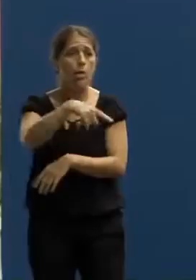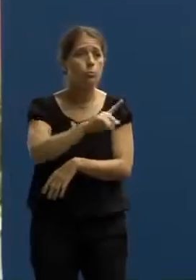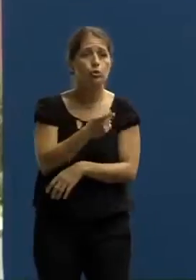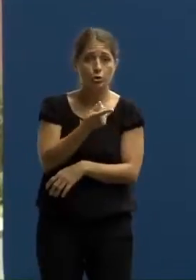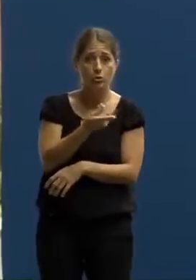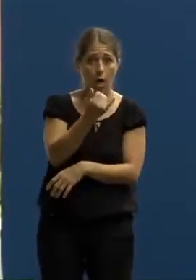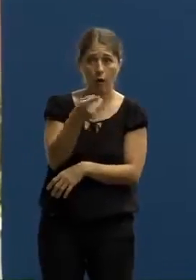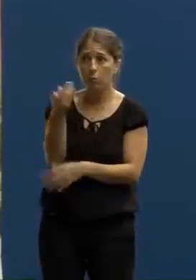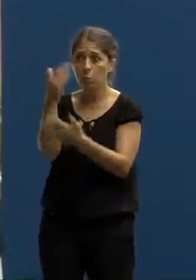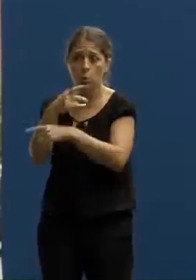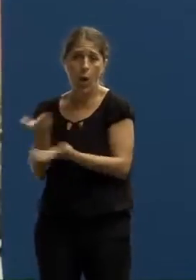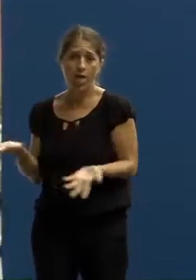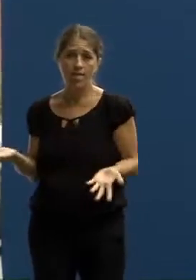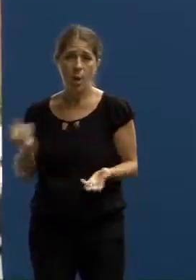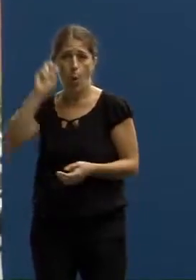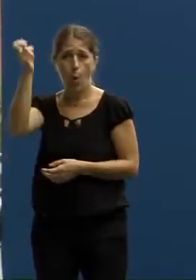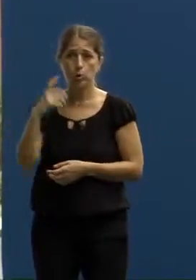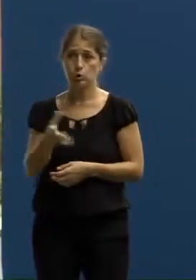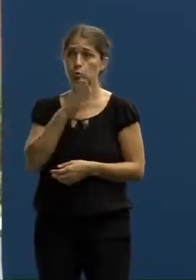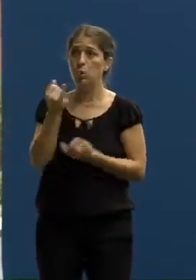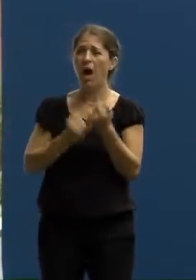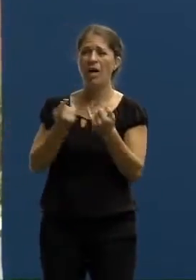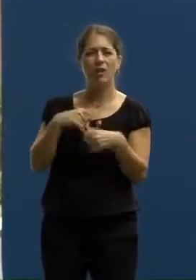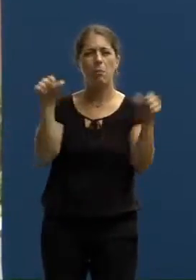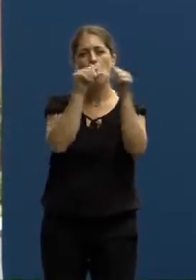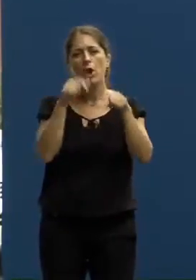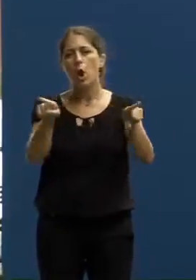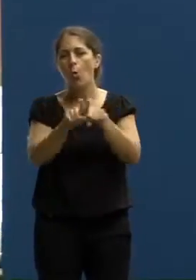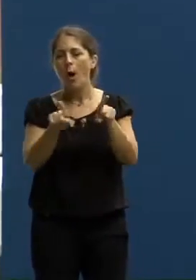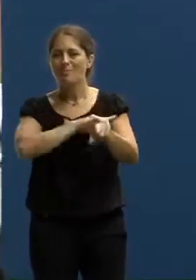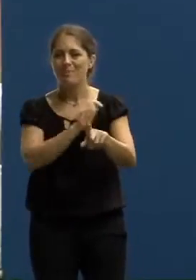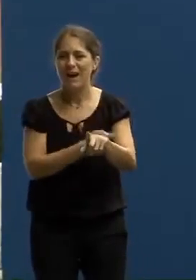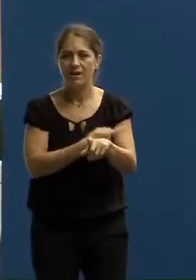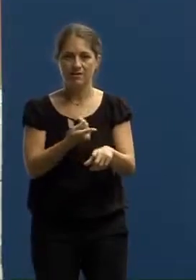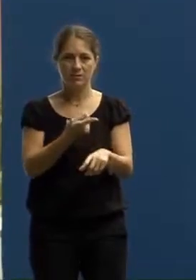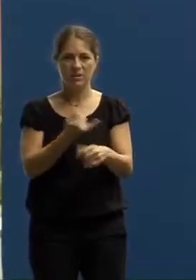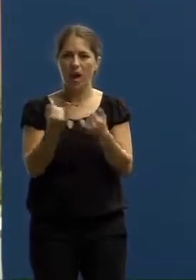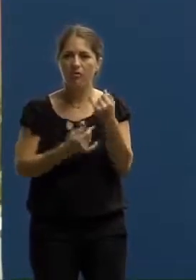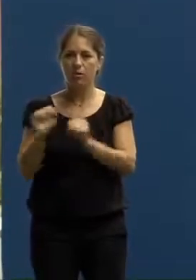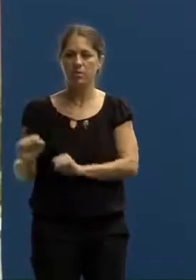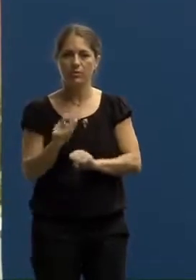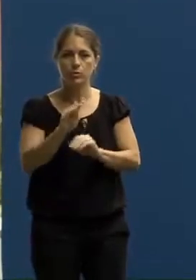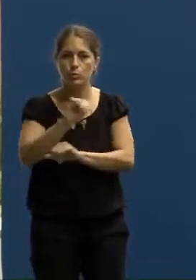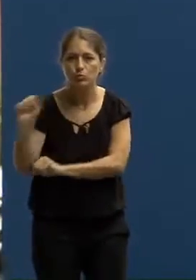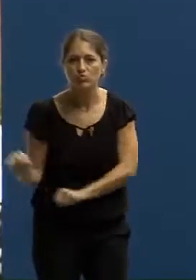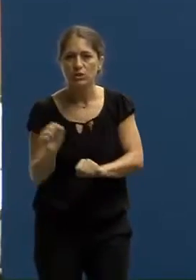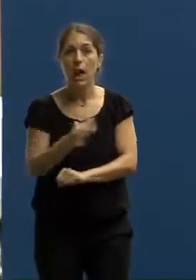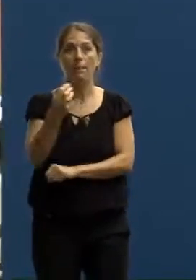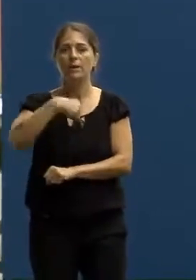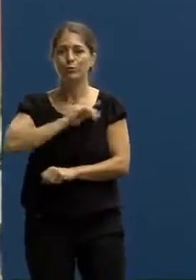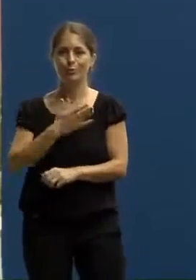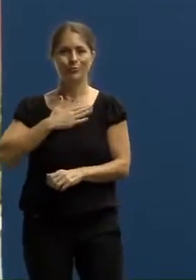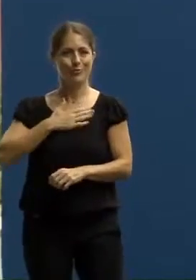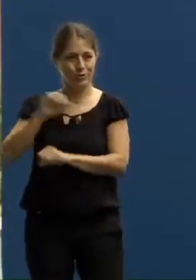mesmos. Porque no seu momento destes un exemplo de valentía, de coraxe e de defensa do que era voso, pero do que tamén era de